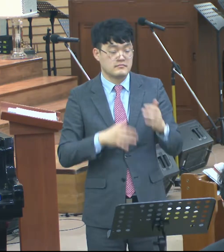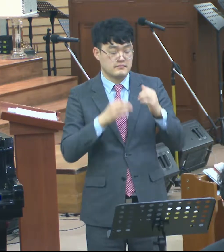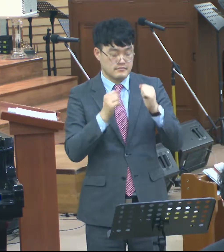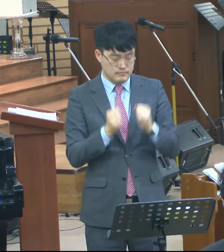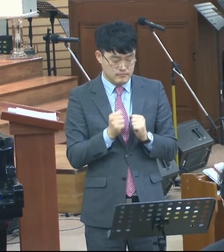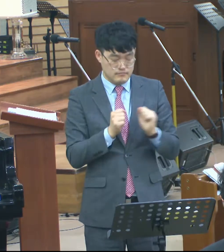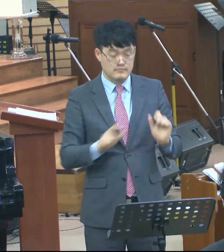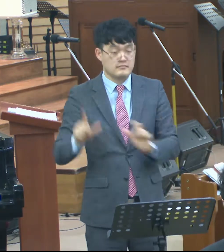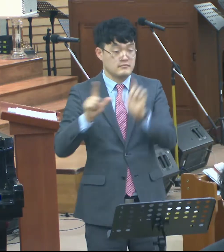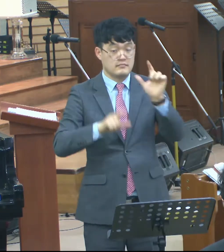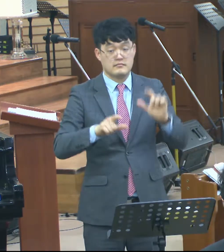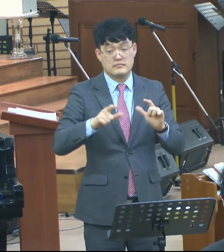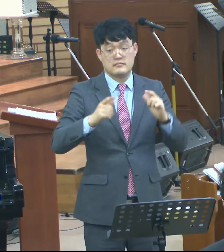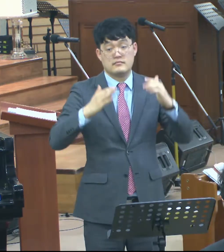돈을 버는 공간이 아니에요.